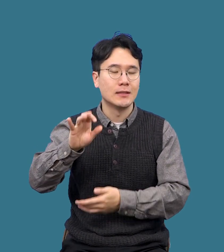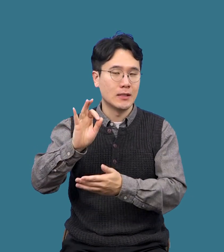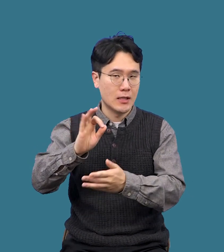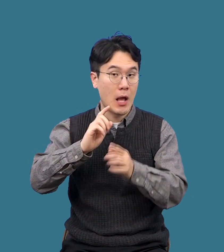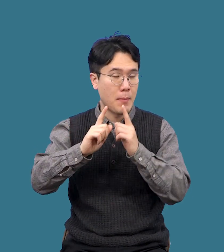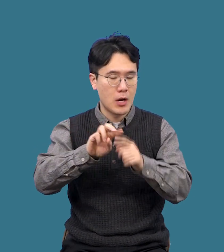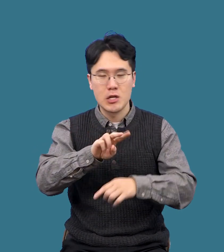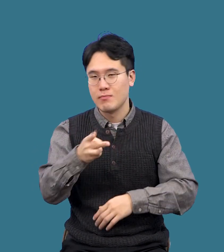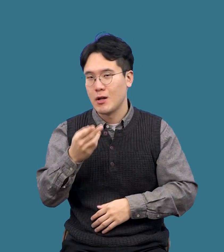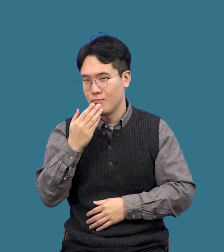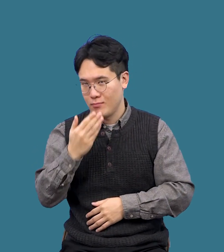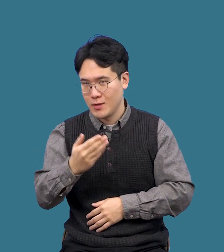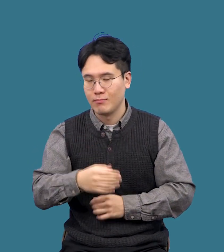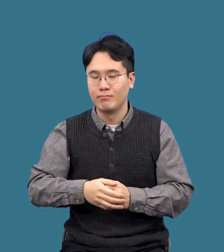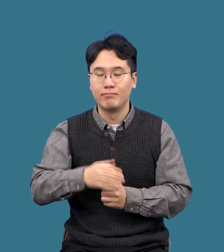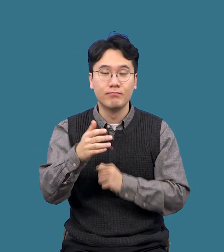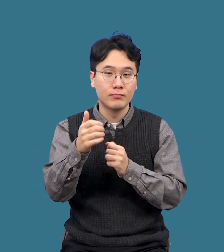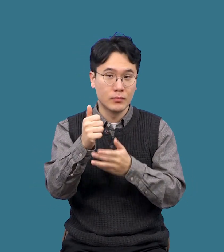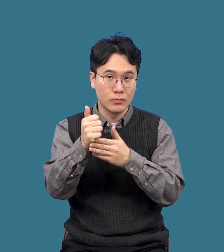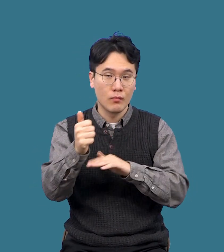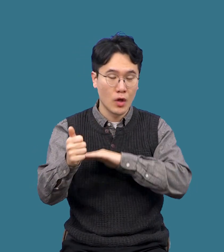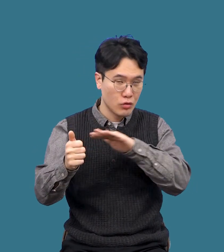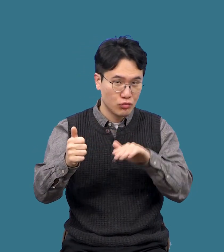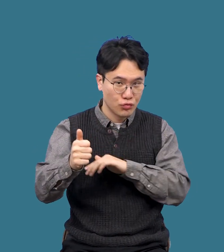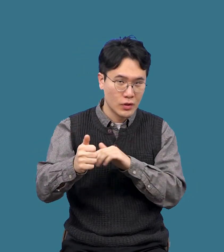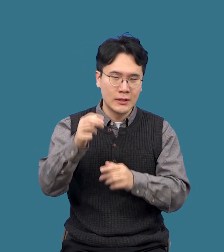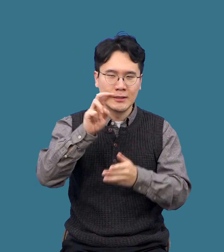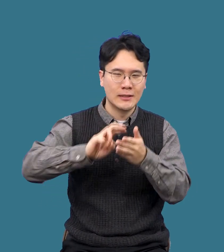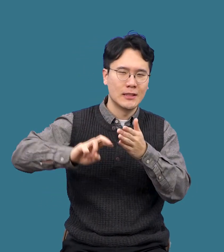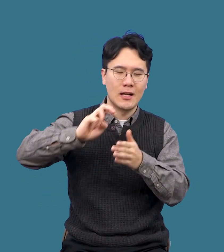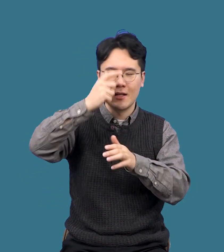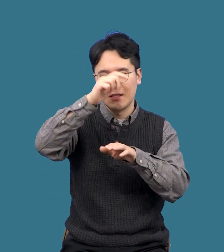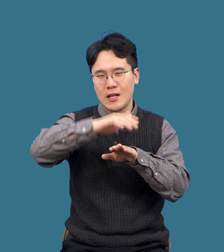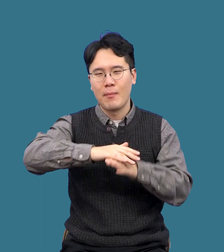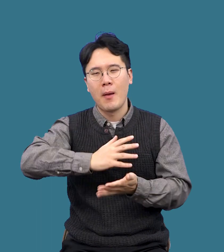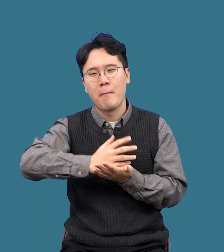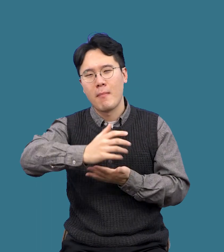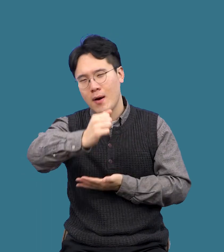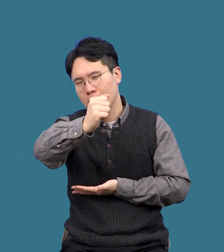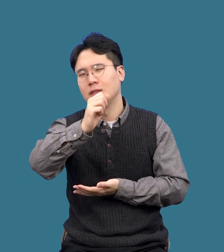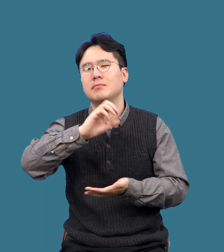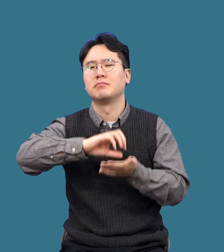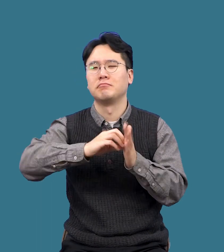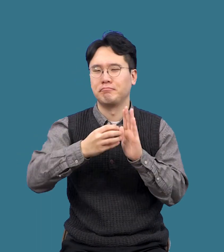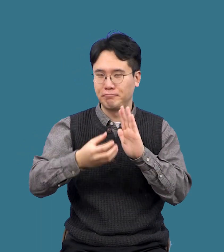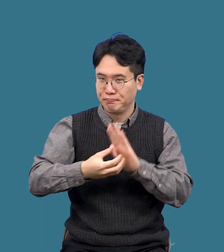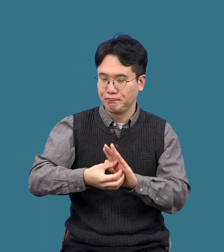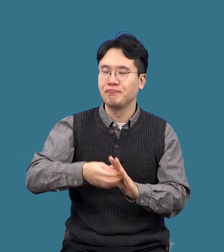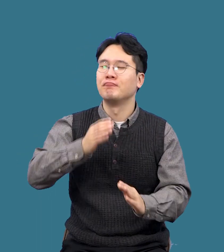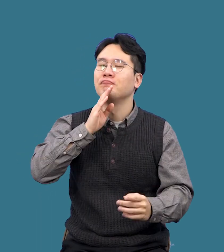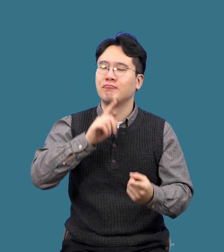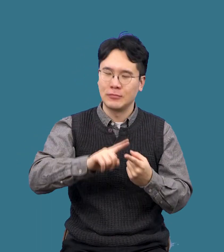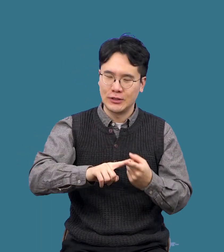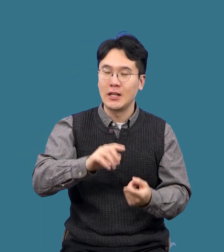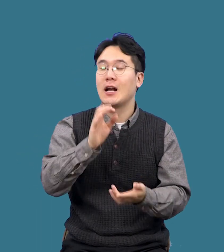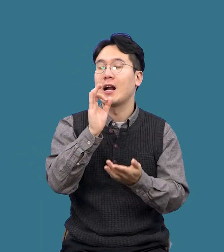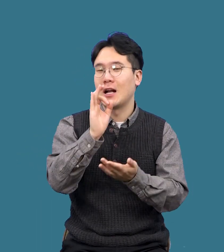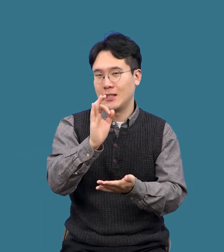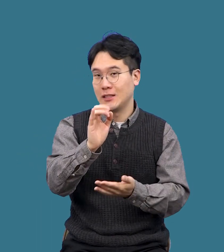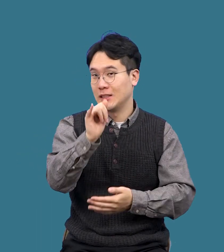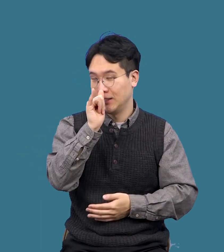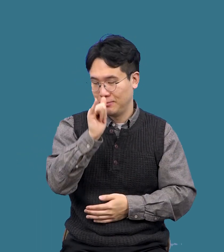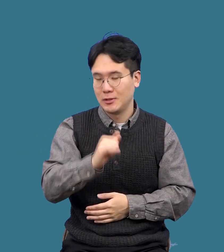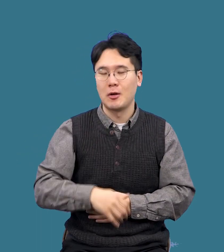우리에게 찬양을 받으실 만한, 예배를 받으실 만한 가치가 있으십니다. 이 말을 다시